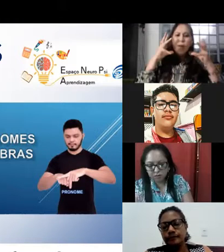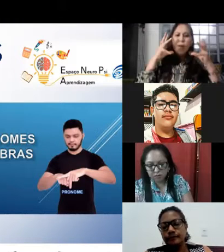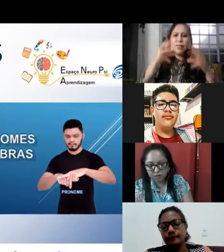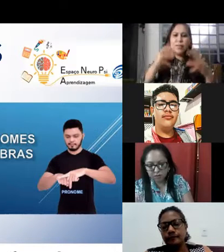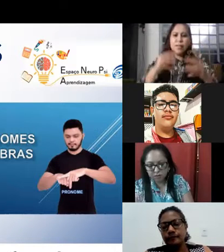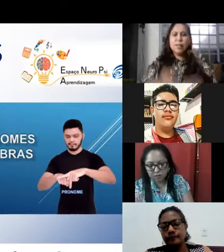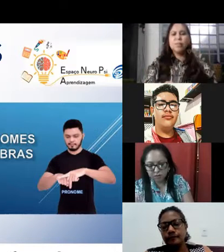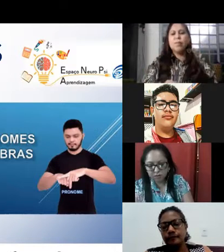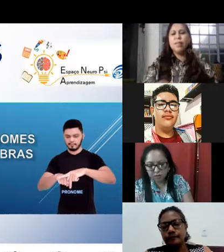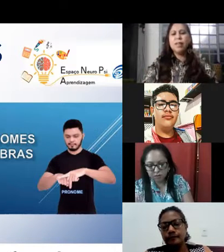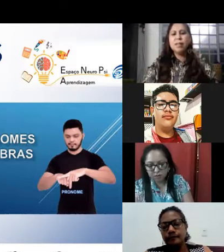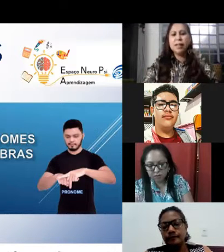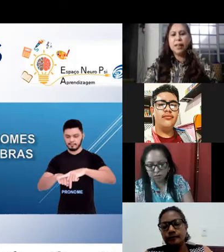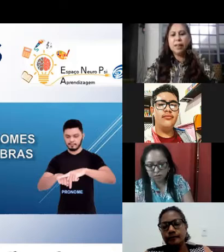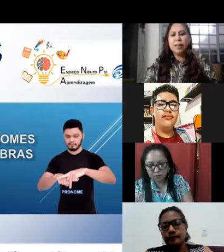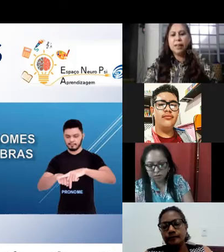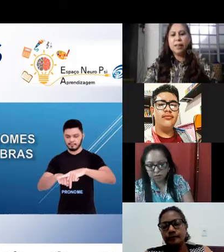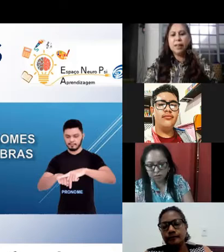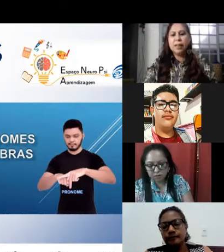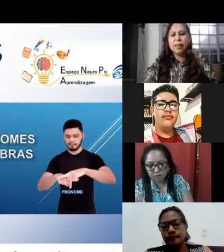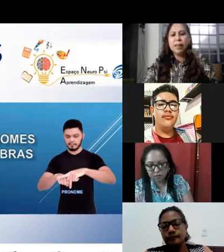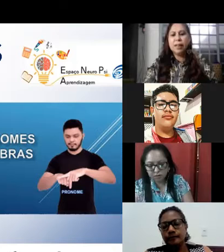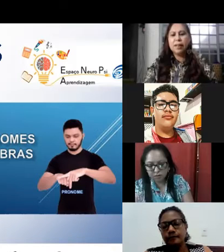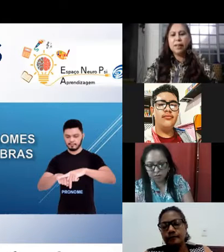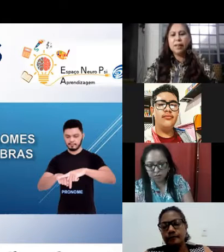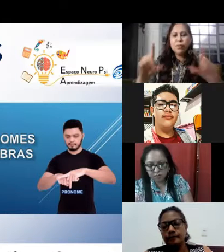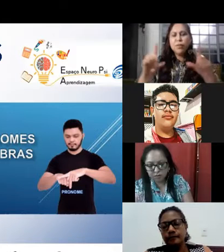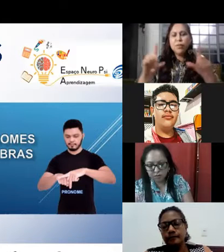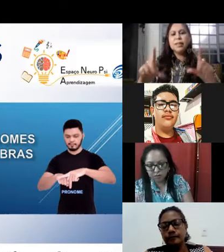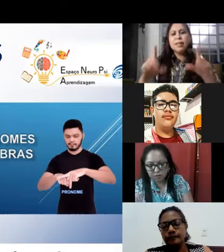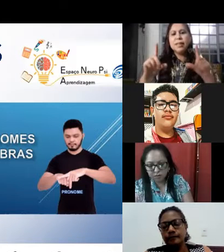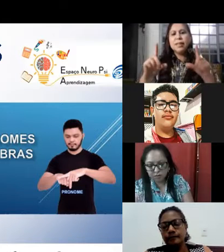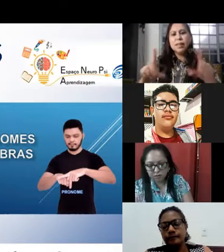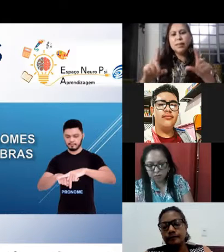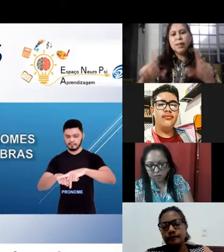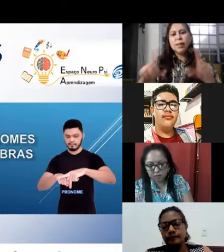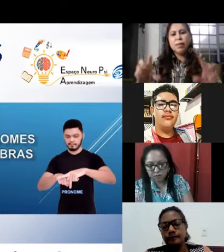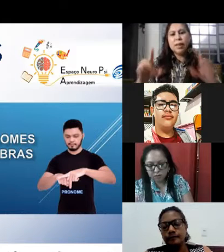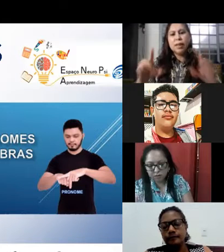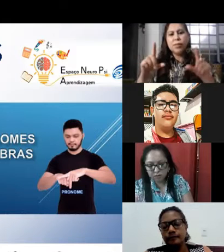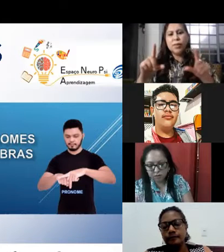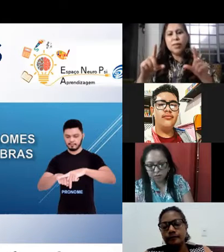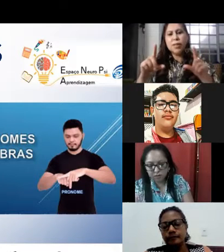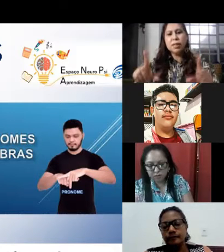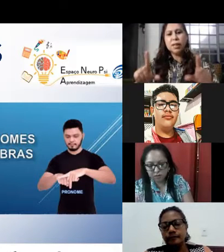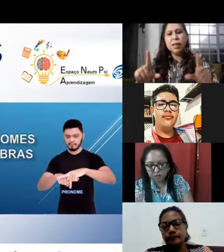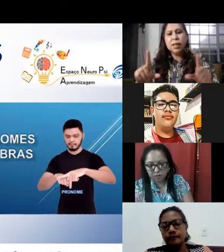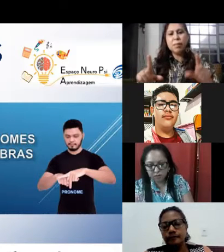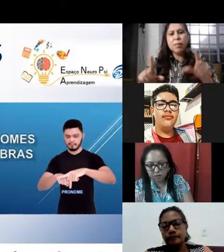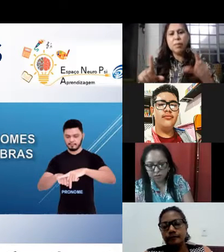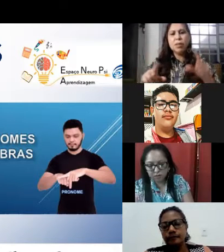Então, só revisando mais uma vez, aqui tem até uma gravurazinha, não é? Uma gravurazinha que